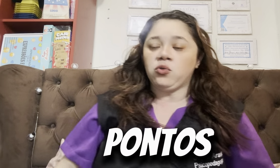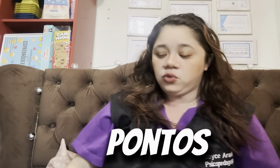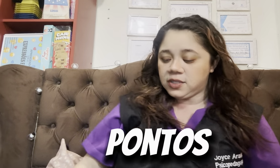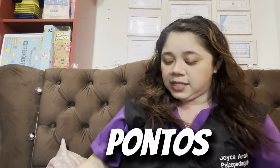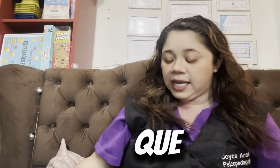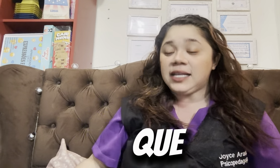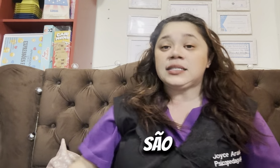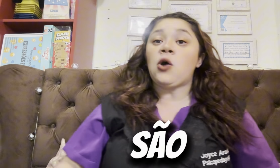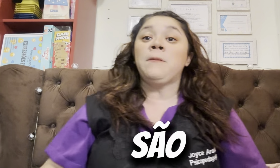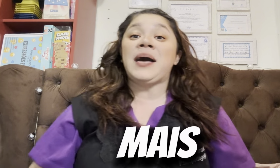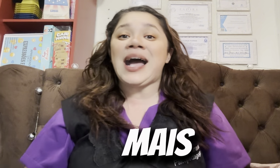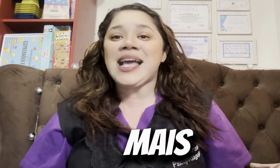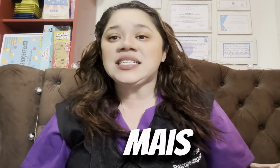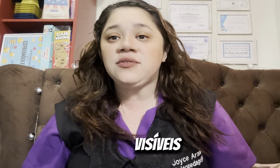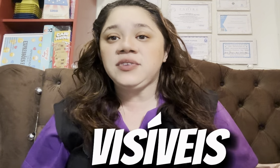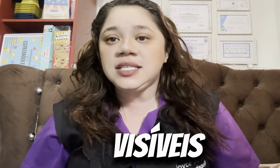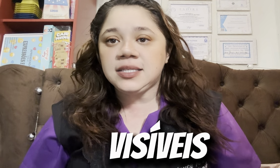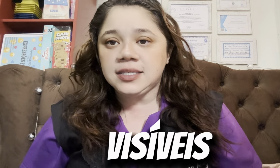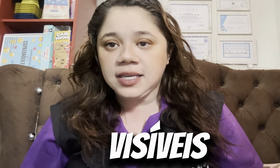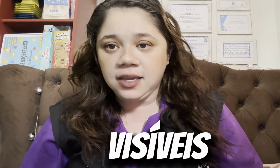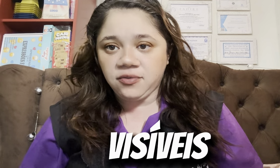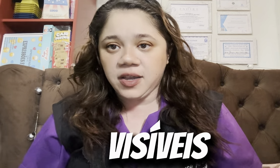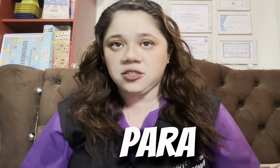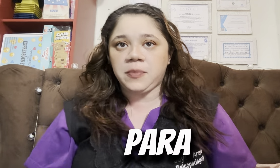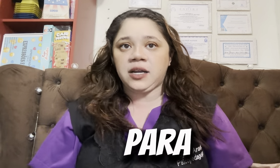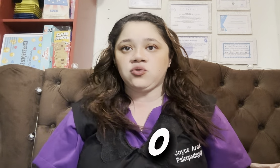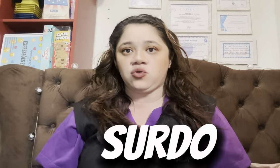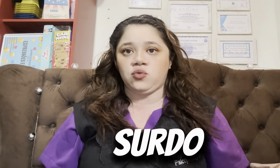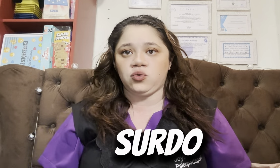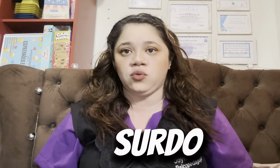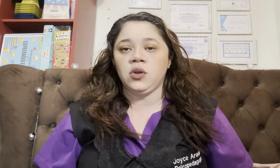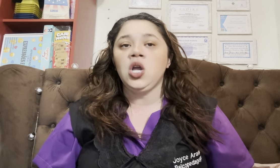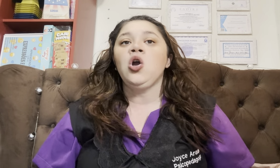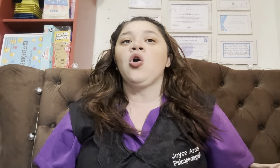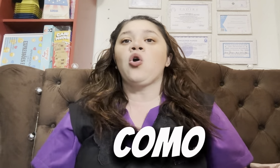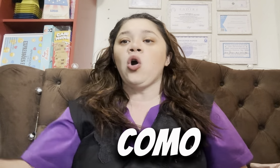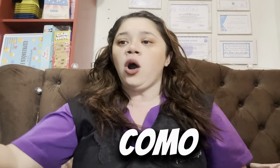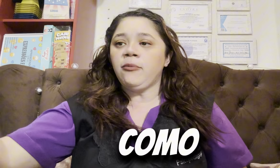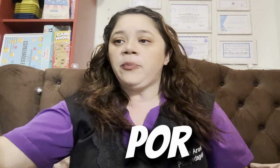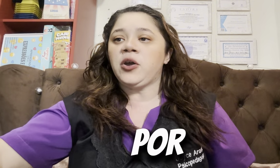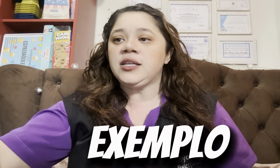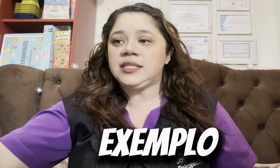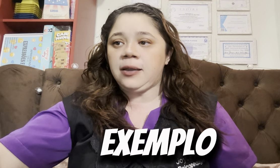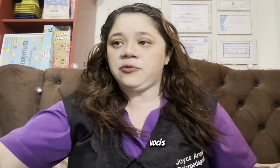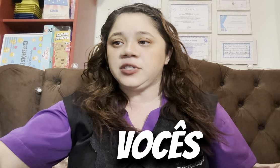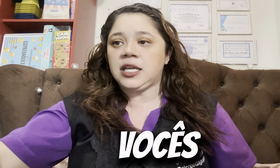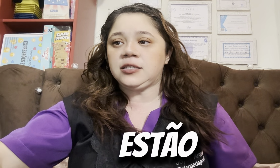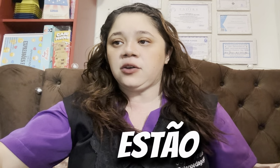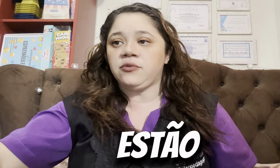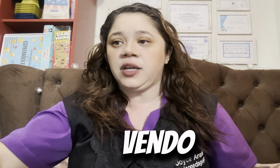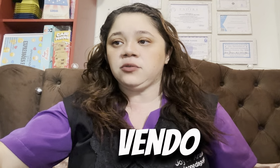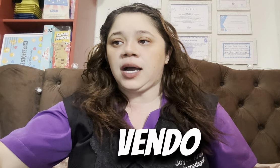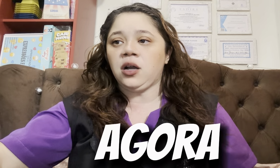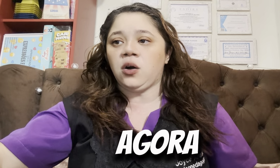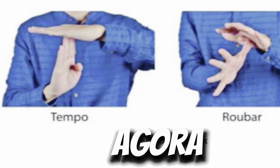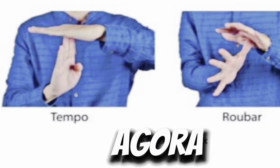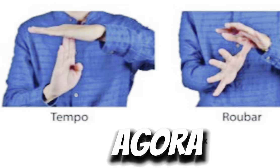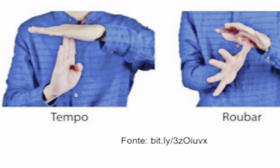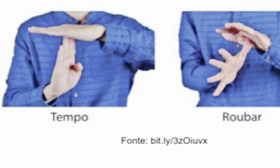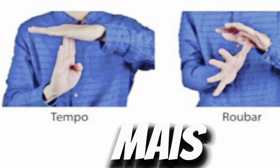pontos que são mais visíveis para o surdo. Como, por exemplo, vocês estão vendo agora,